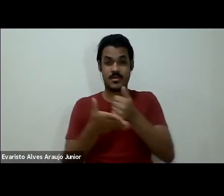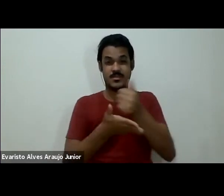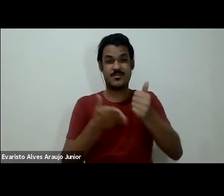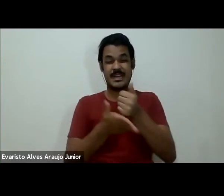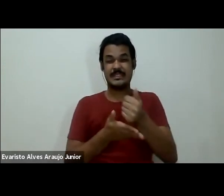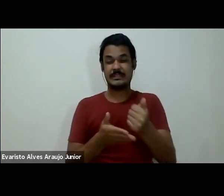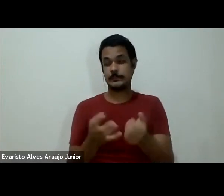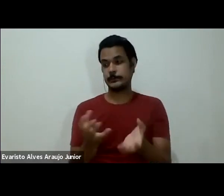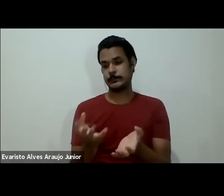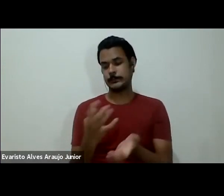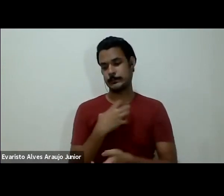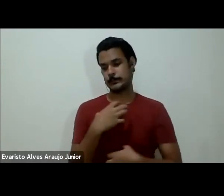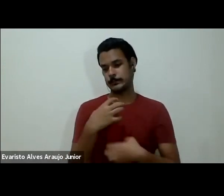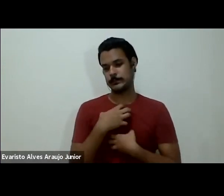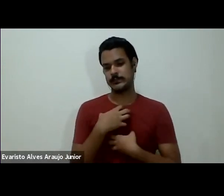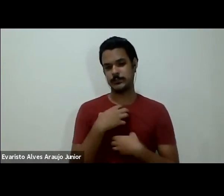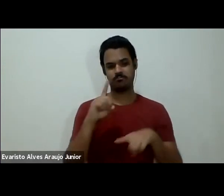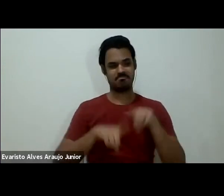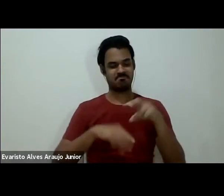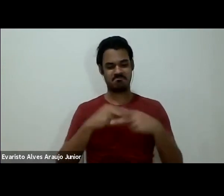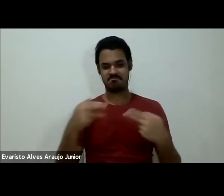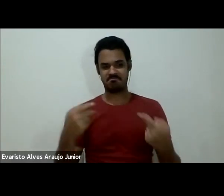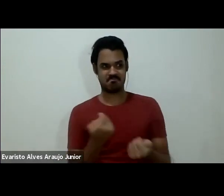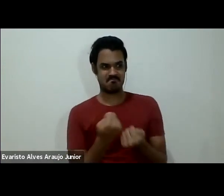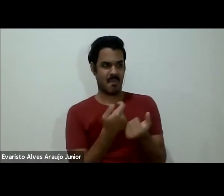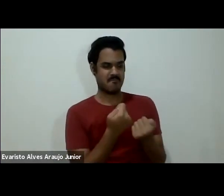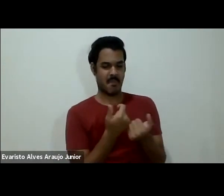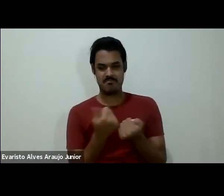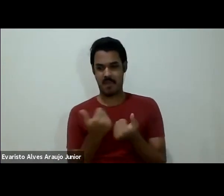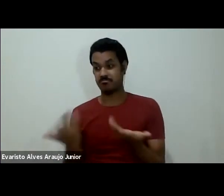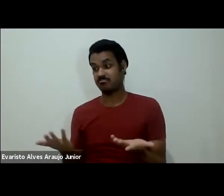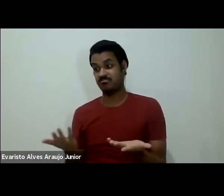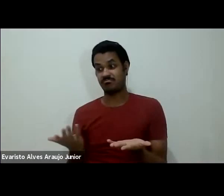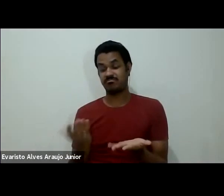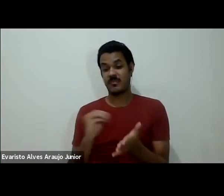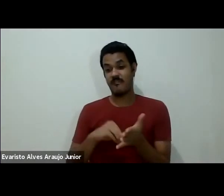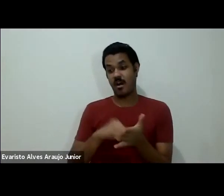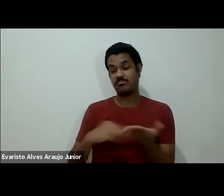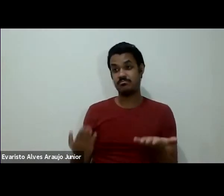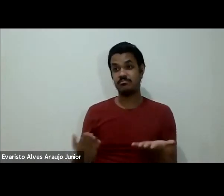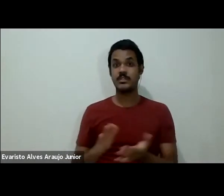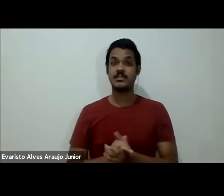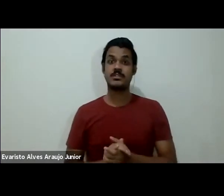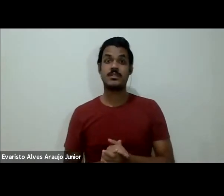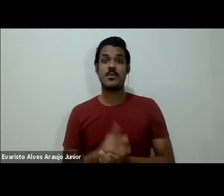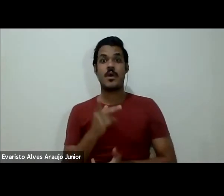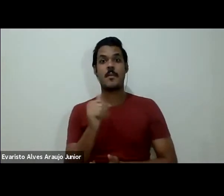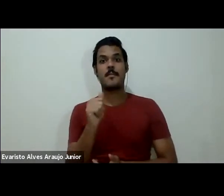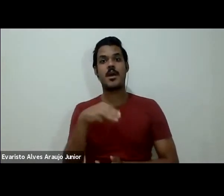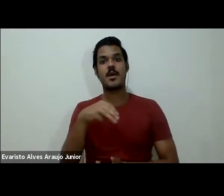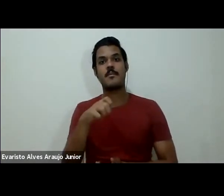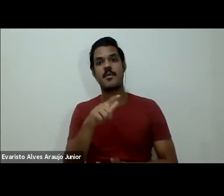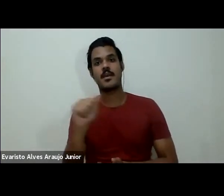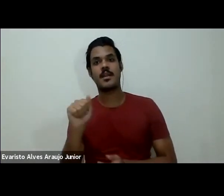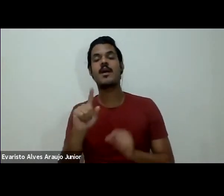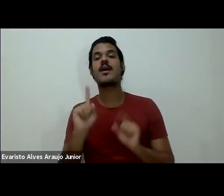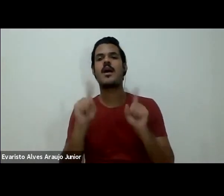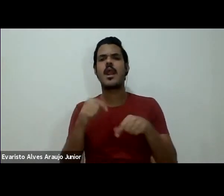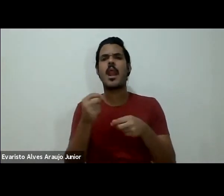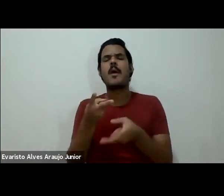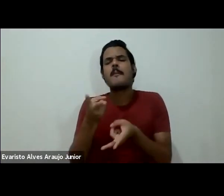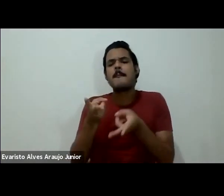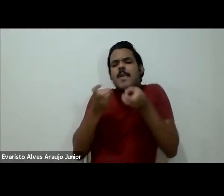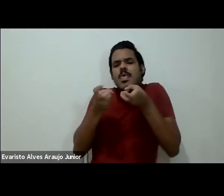carência de materiais, né? E a Pamela, ela percebe isso tão